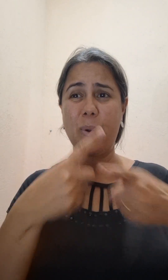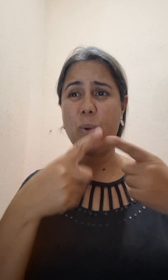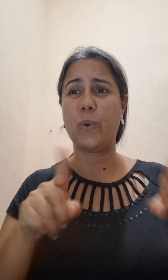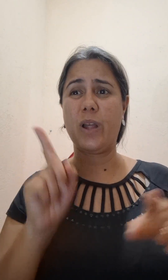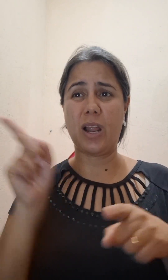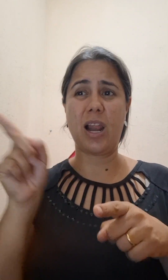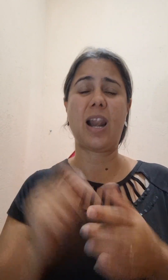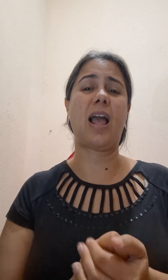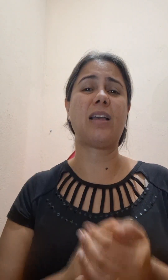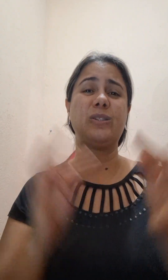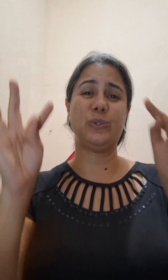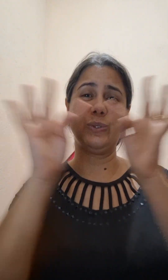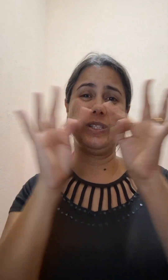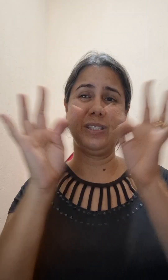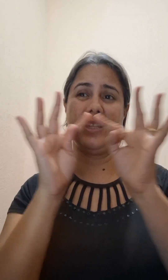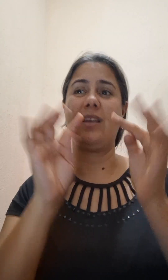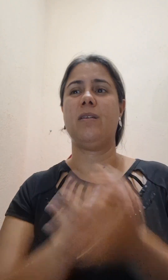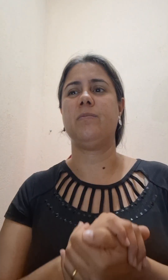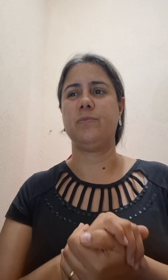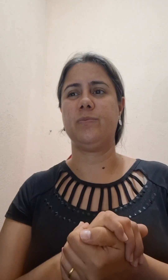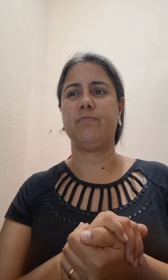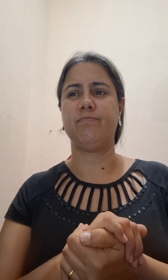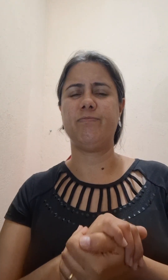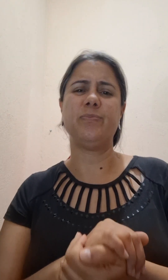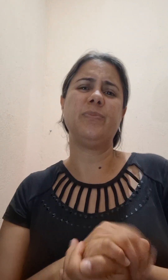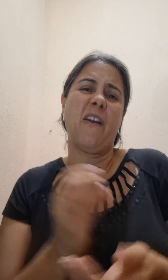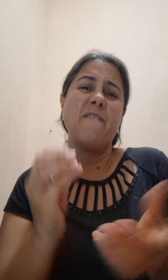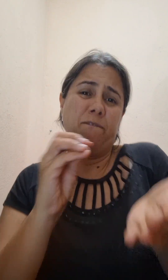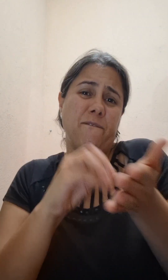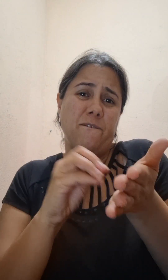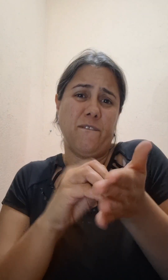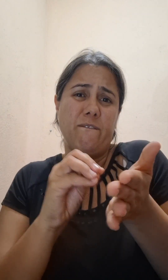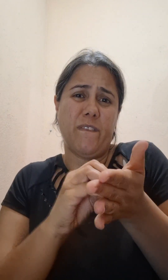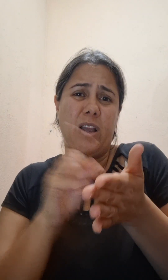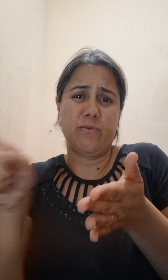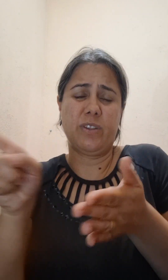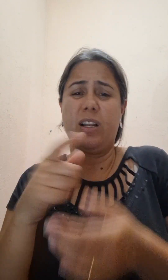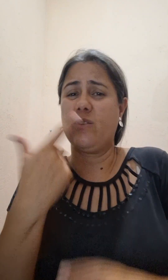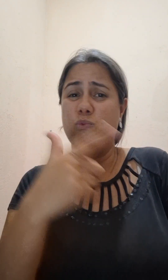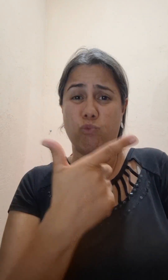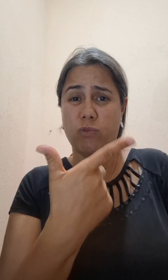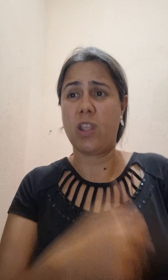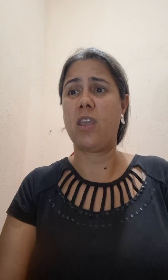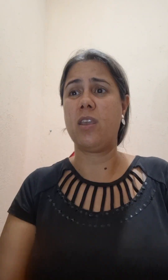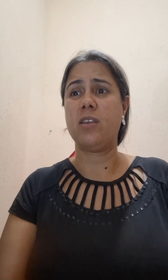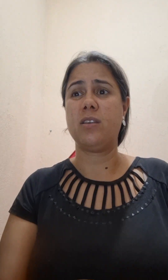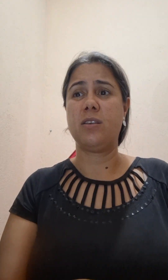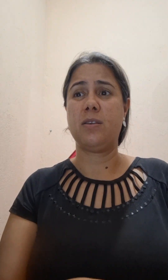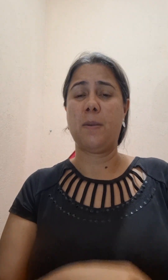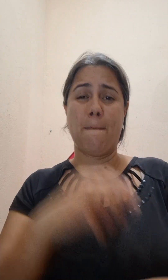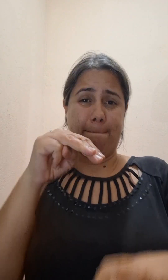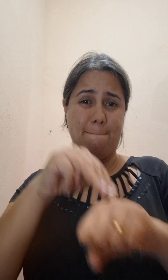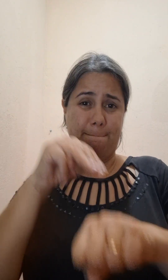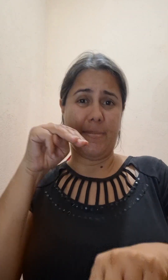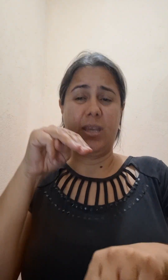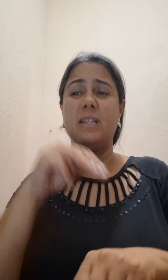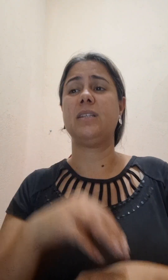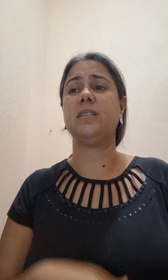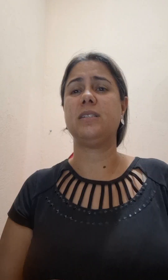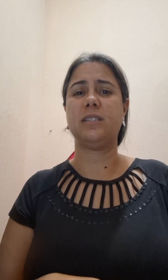Eles eram pessoas, em qual contexto, né? Eles eram músicos lá no templo. Na falta, né, na